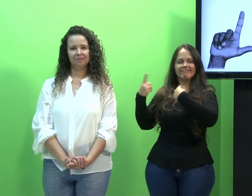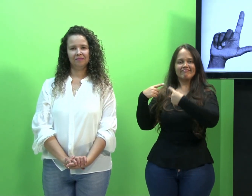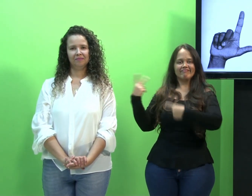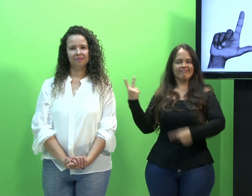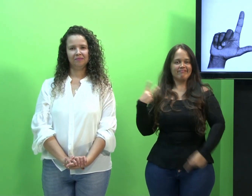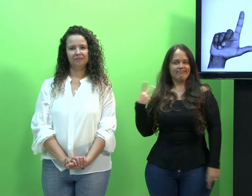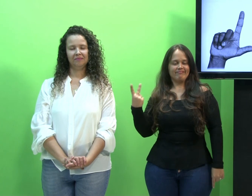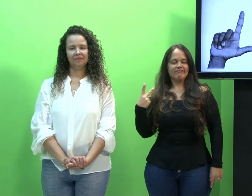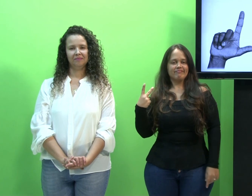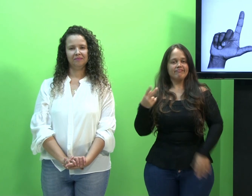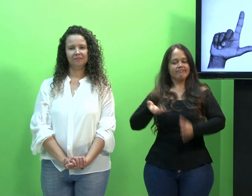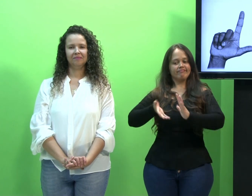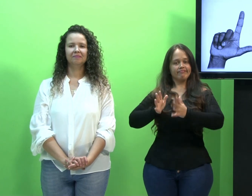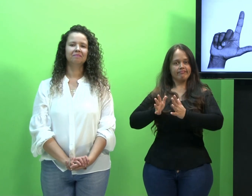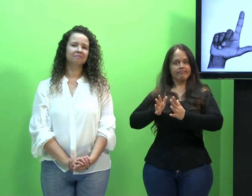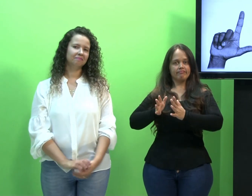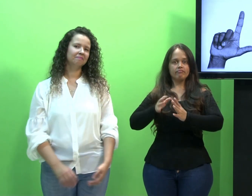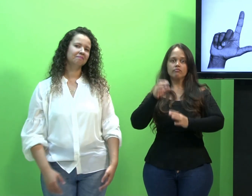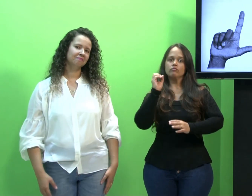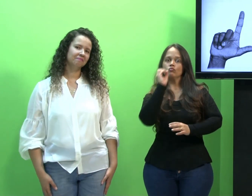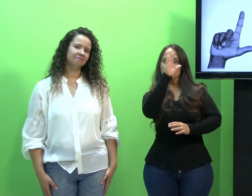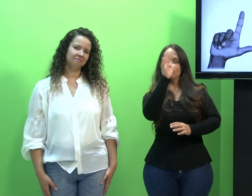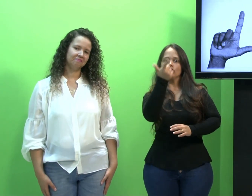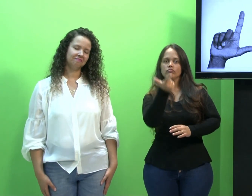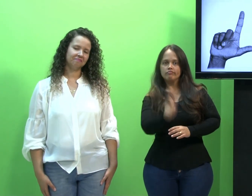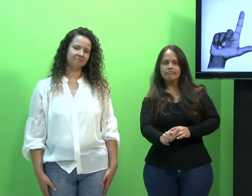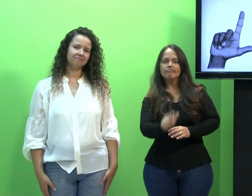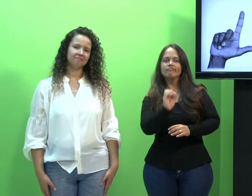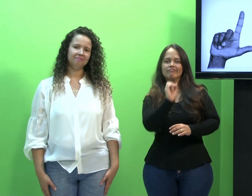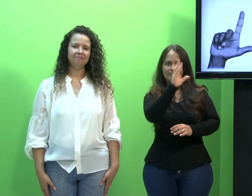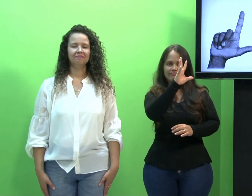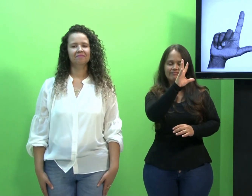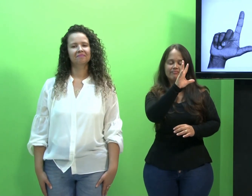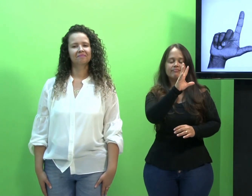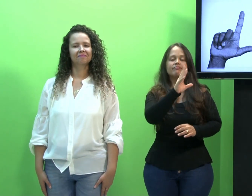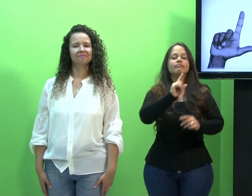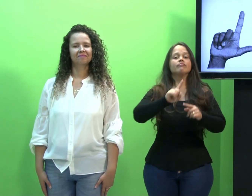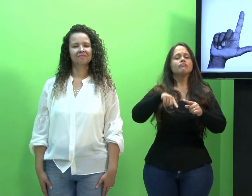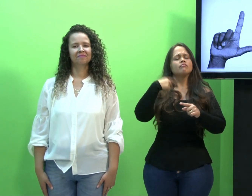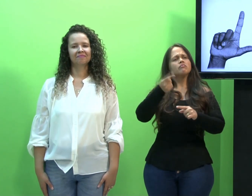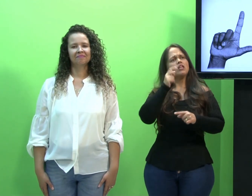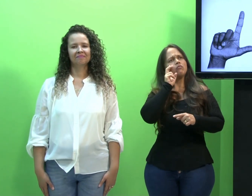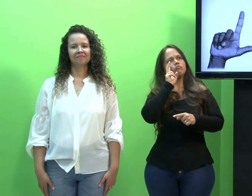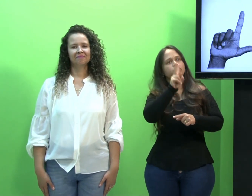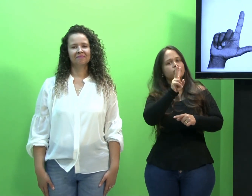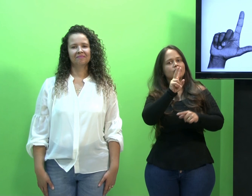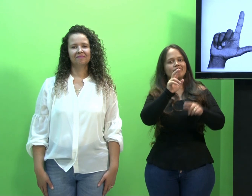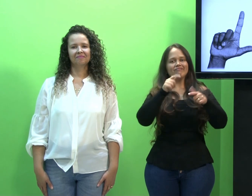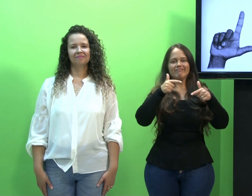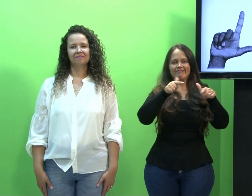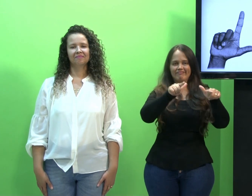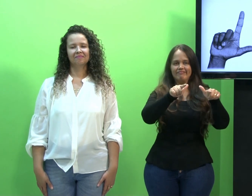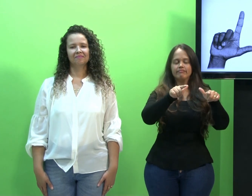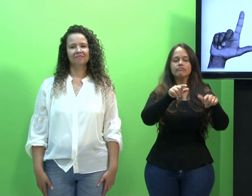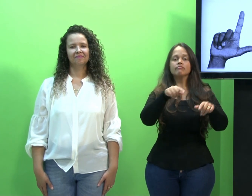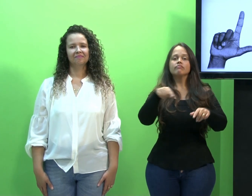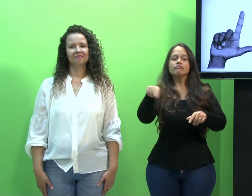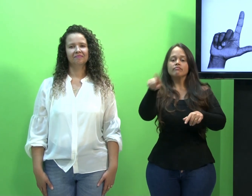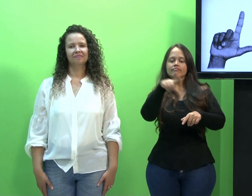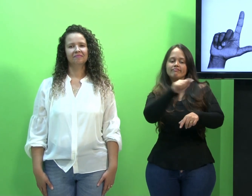será reproduzido por mais de uma vez. Após ver o vídeo, os cursistas irão escrever o